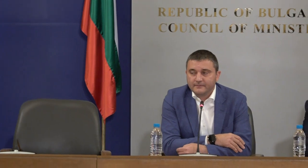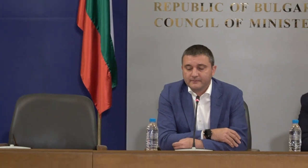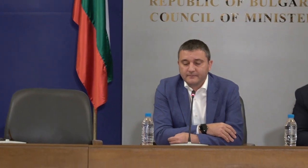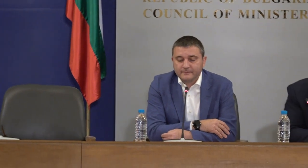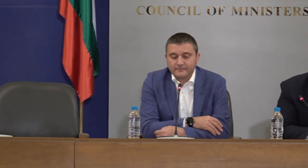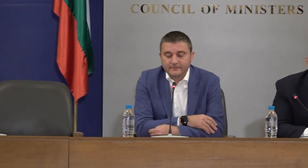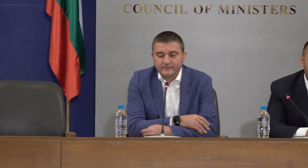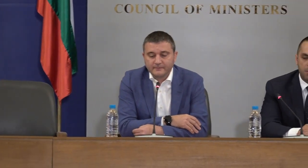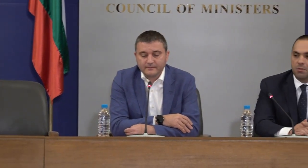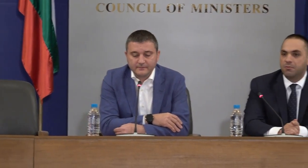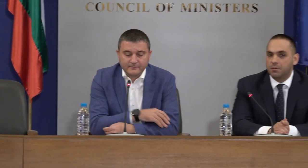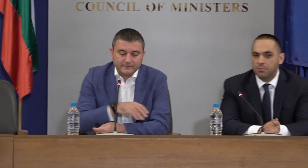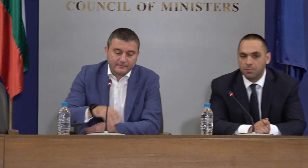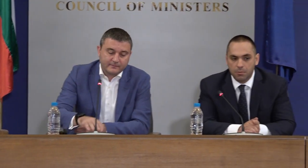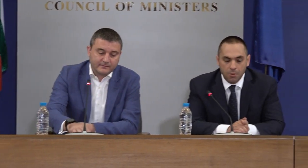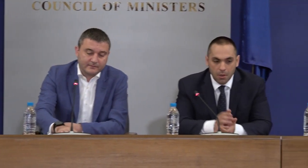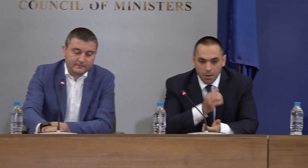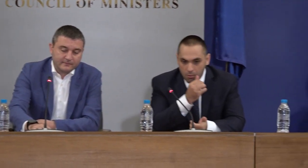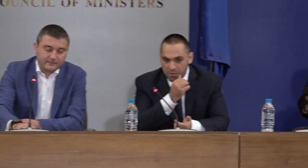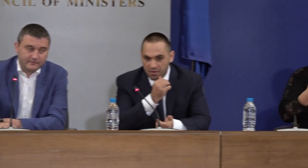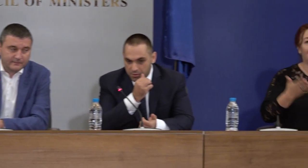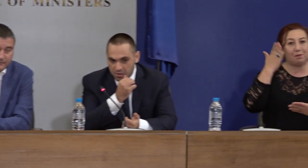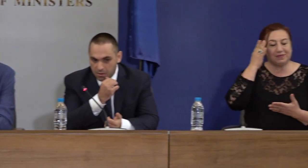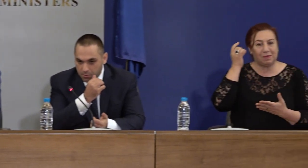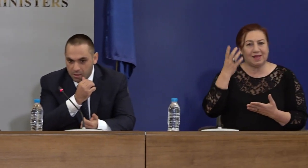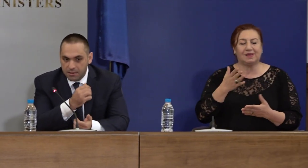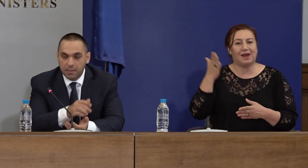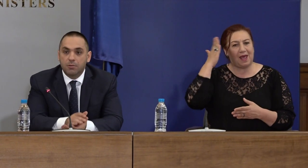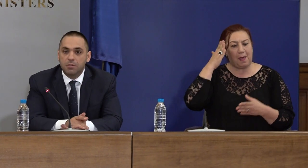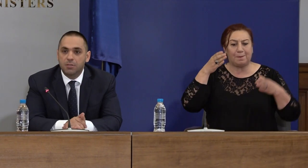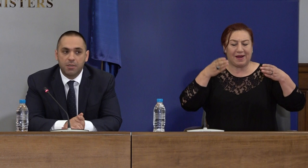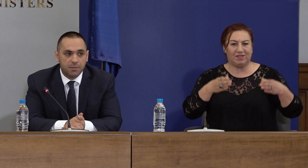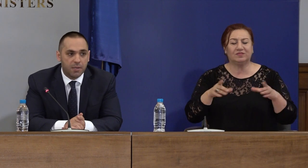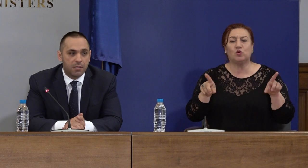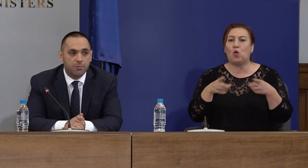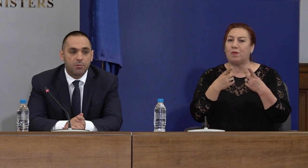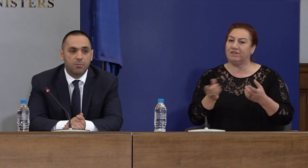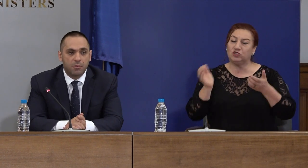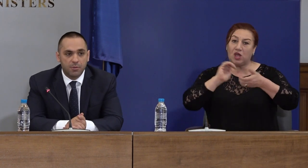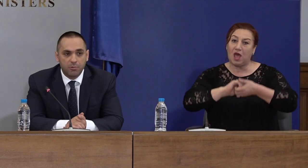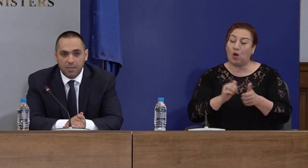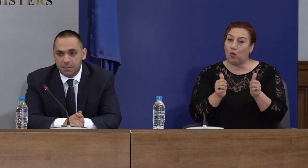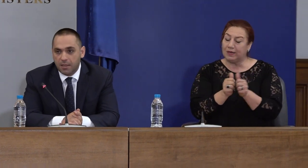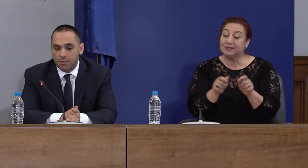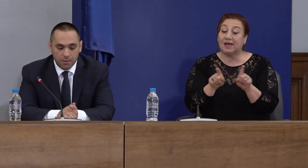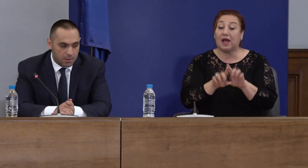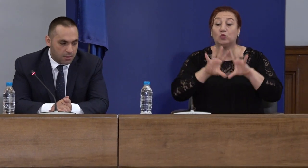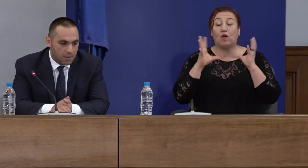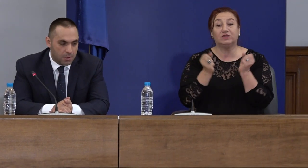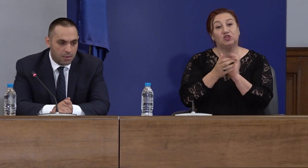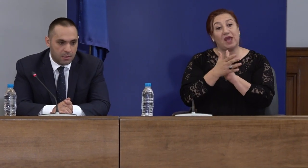ми да благодаря на премиера, правителството, управляващата коалиция, както и всички експерти, които работиха по тази